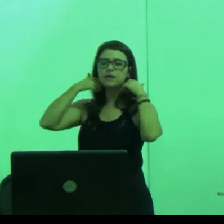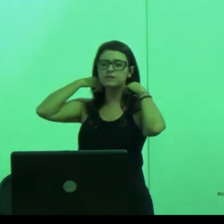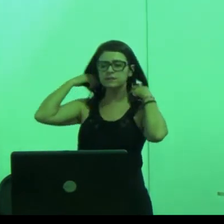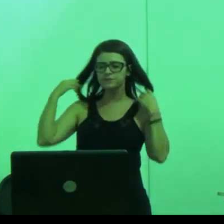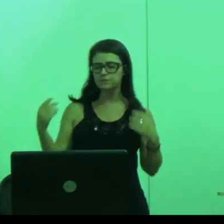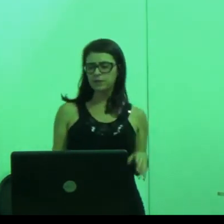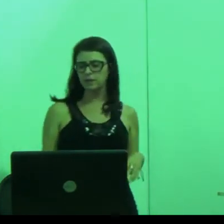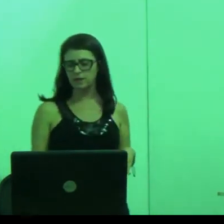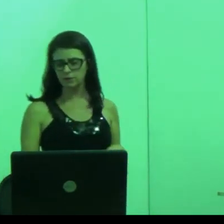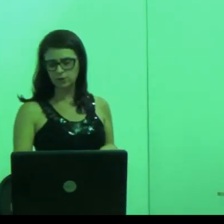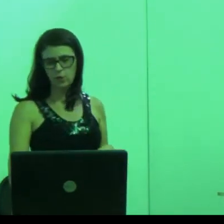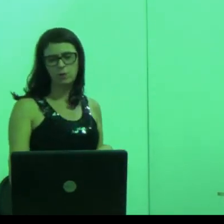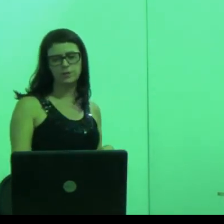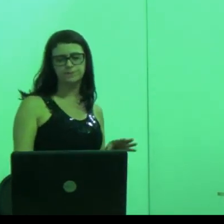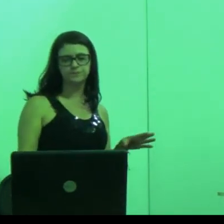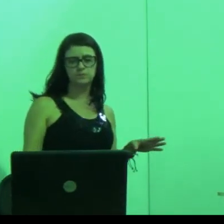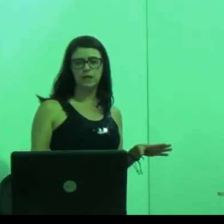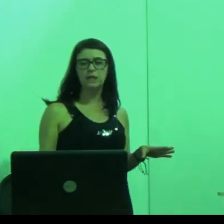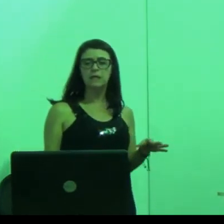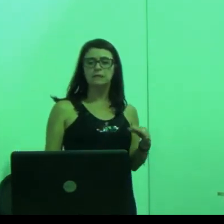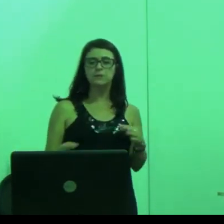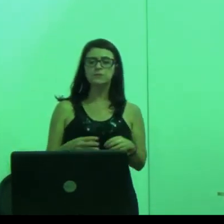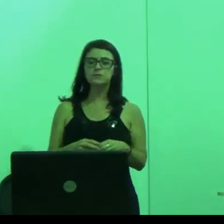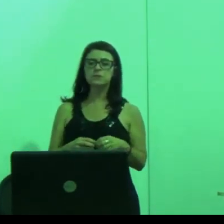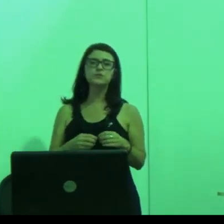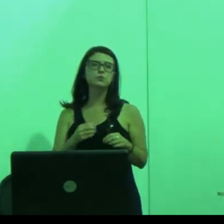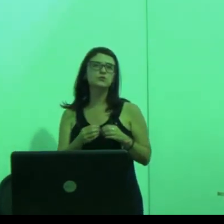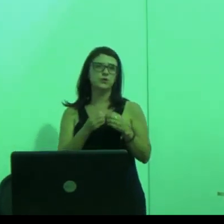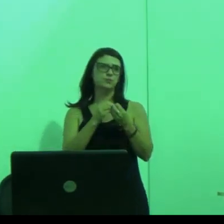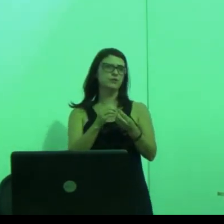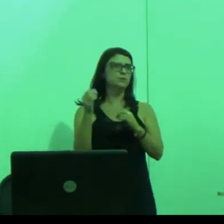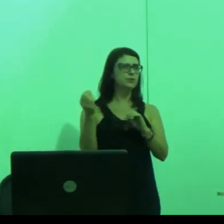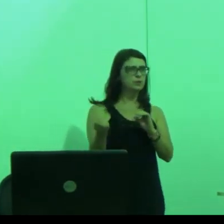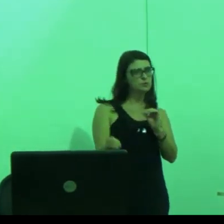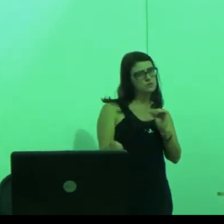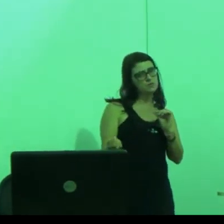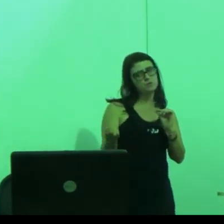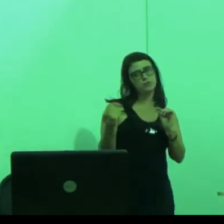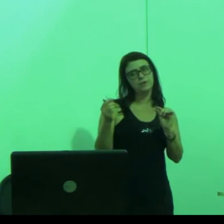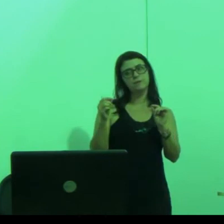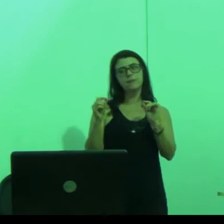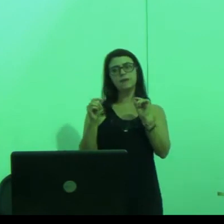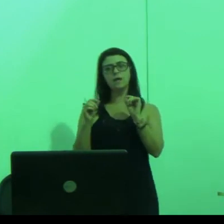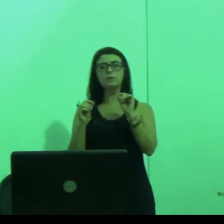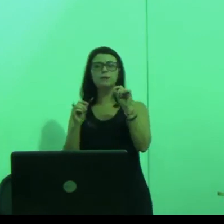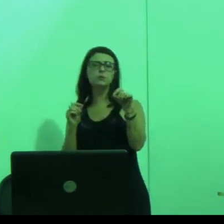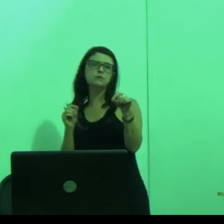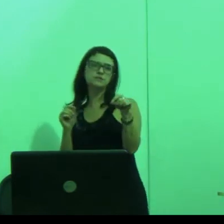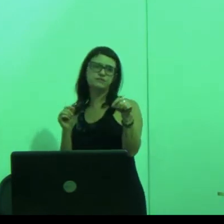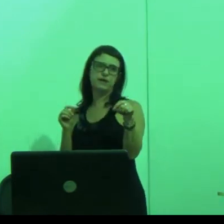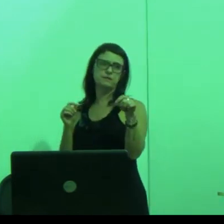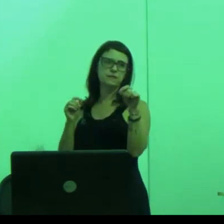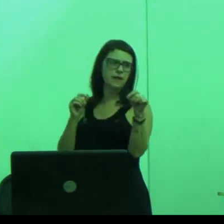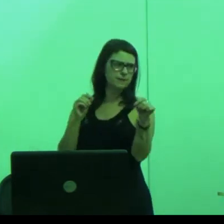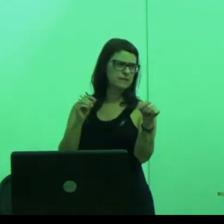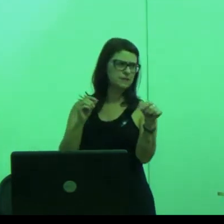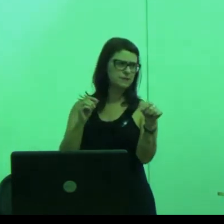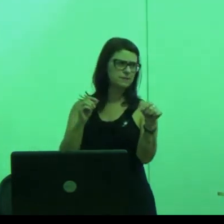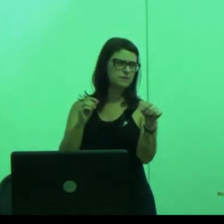linha anterior. Tá? Então, são situações, por exemplo, por que eu estou dizendo isso? Porque é uma pergunta que se faz, é para cair?